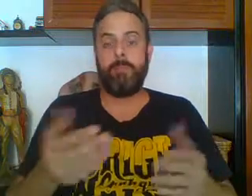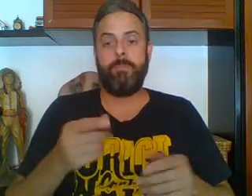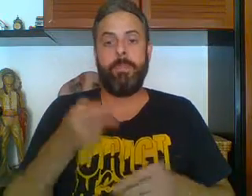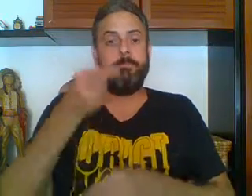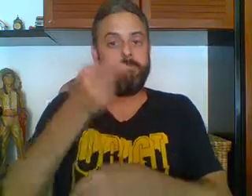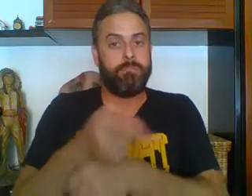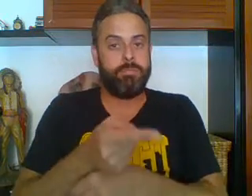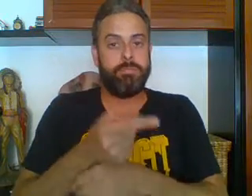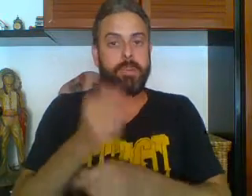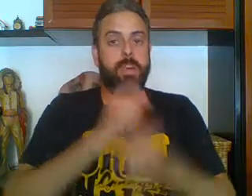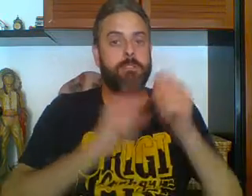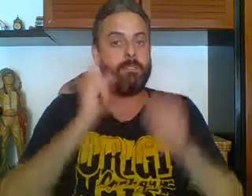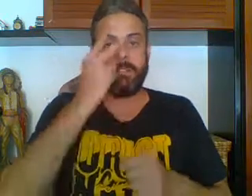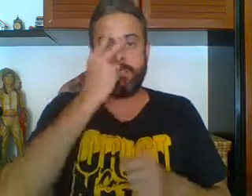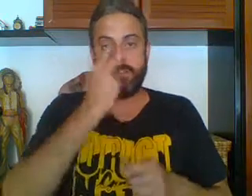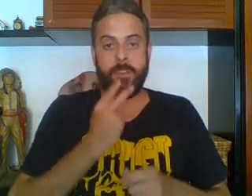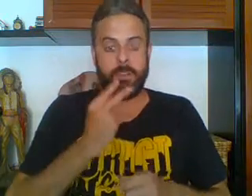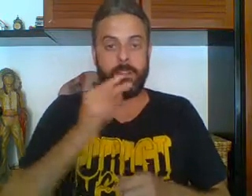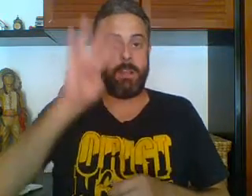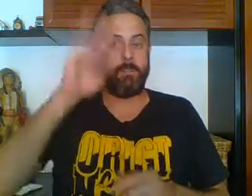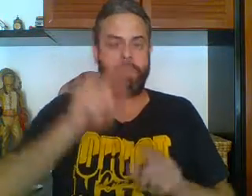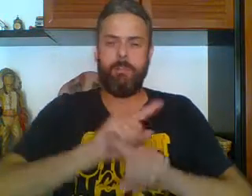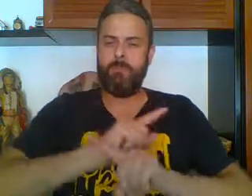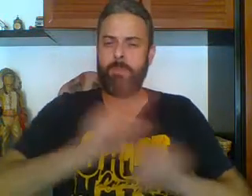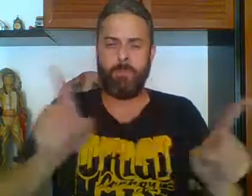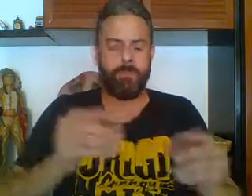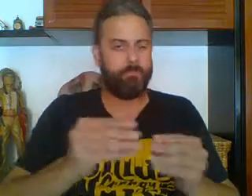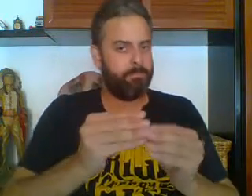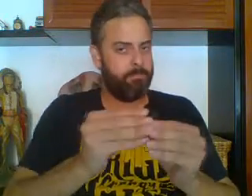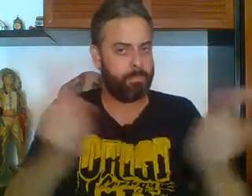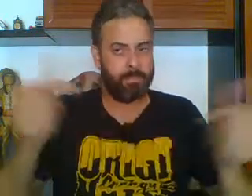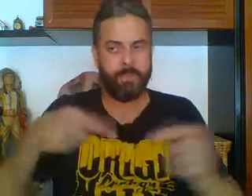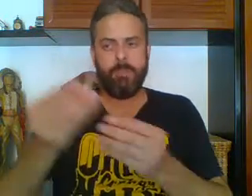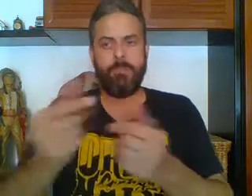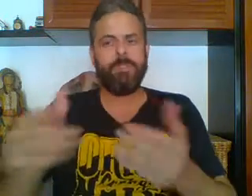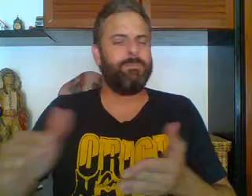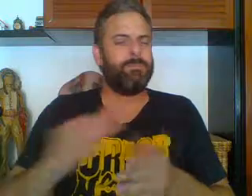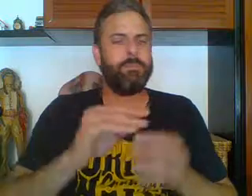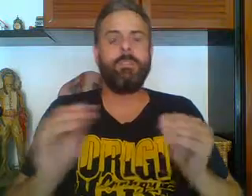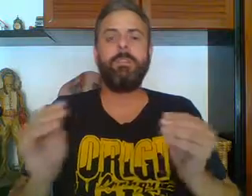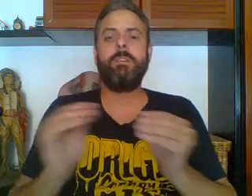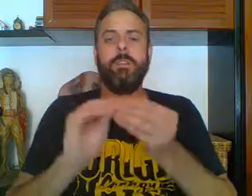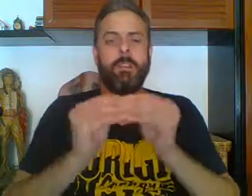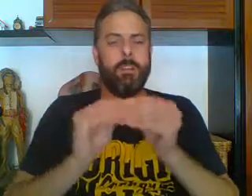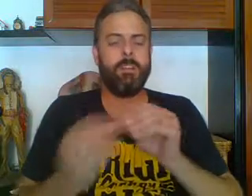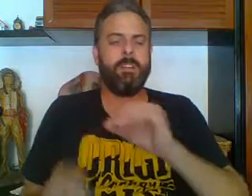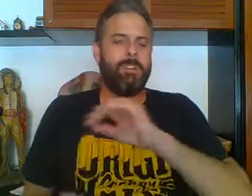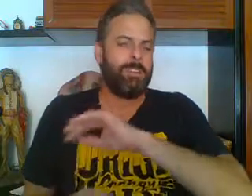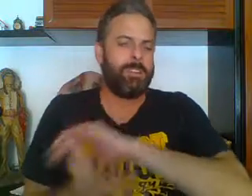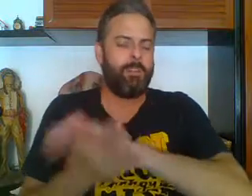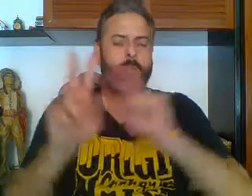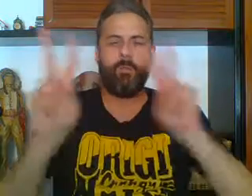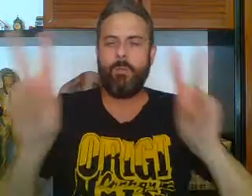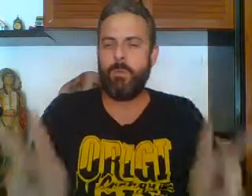los corredores del equipo Astana. Bueno, yo me imagino que sí, ¿no?